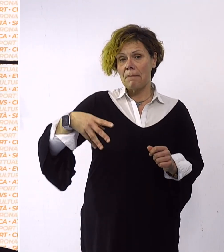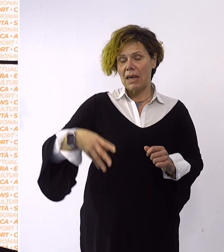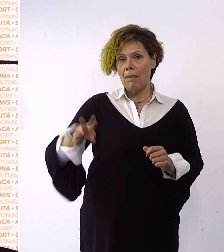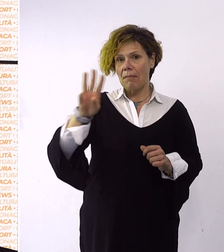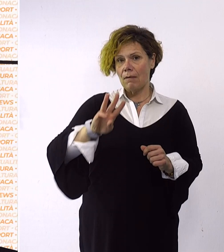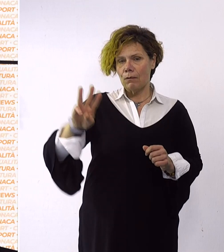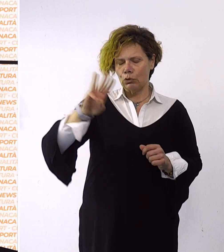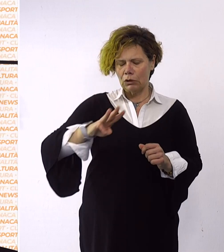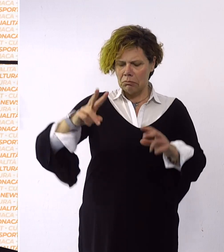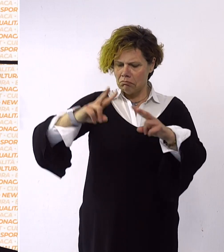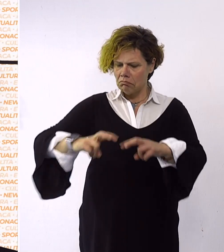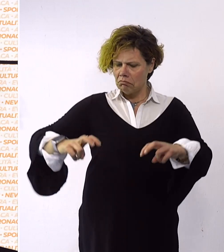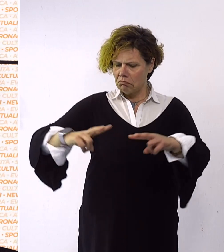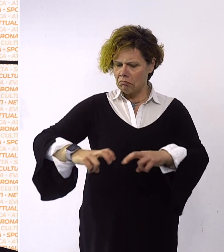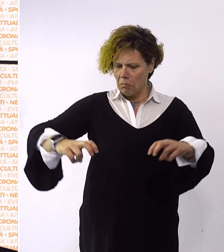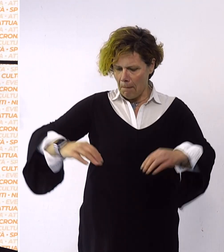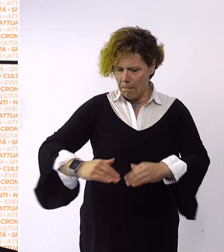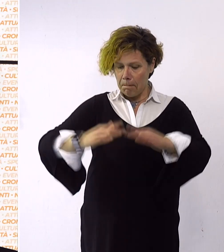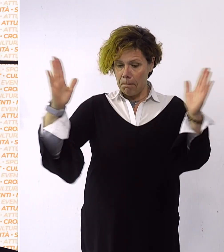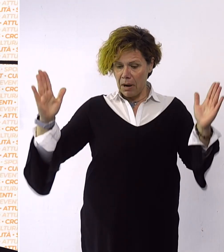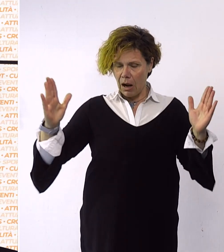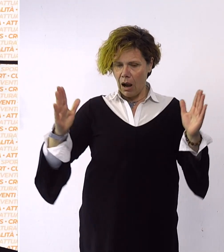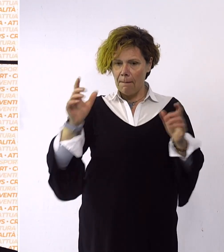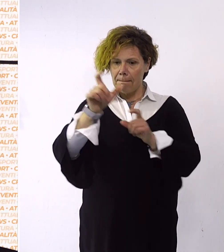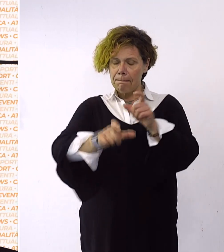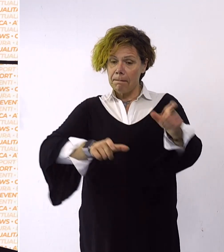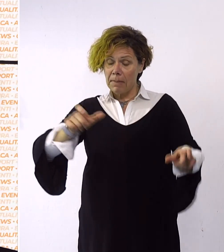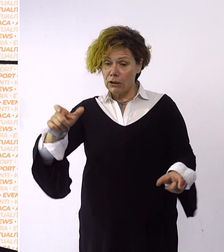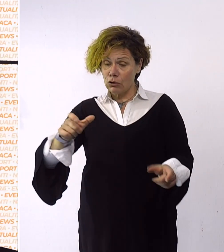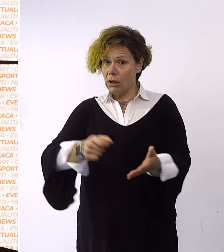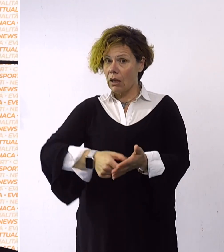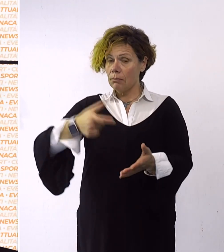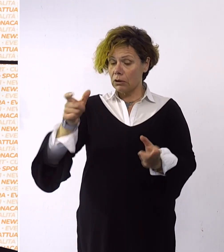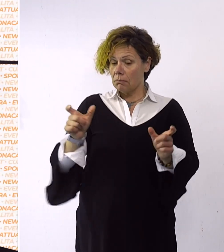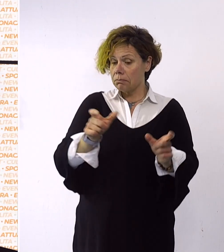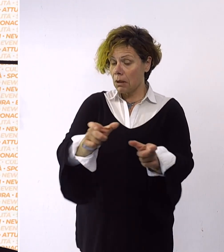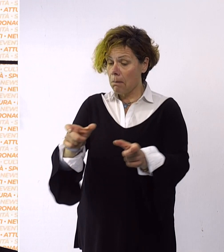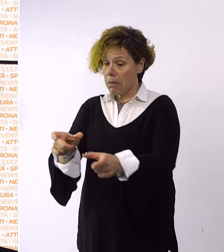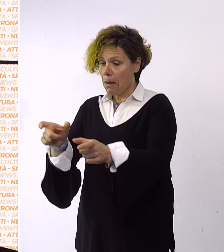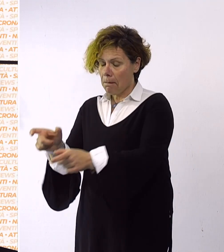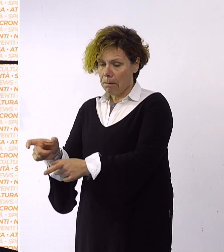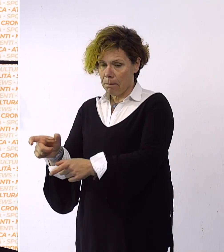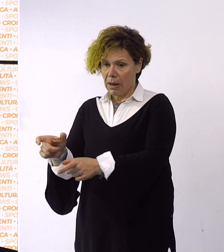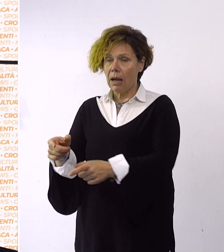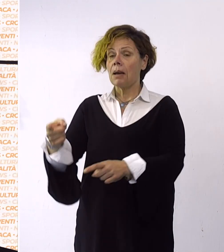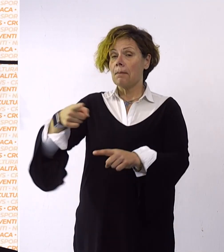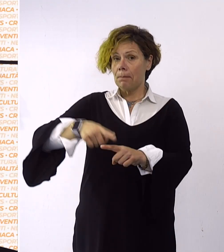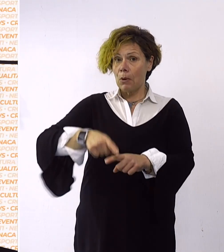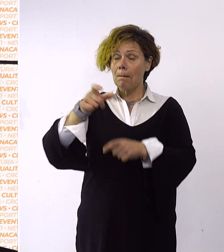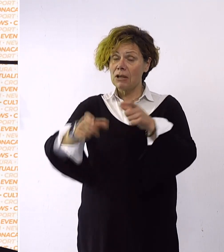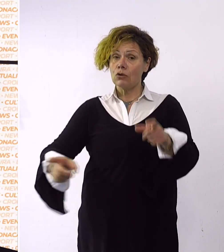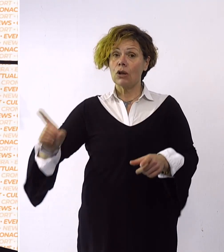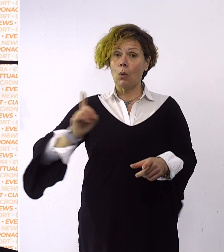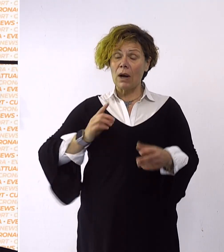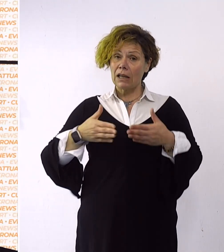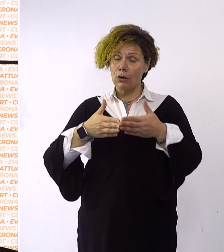sono scaturiti una serie di misure di custodia illustri che non hanno risparmiato neanche il personale della Guardia